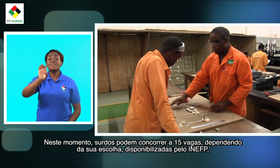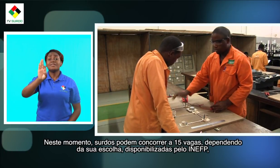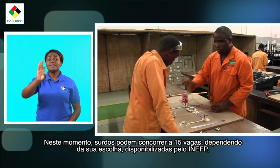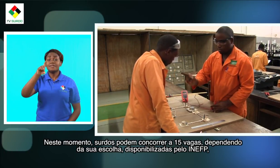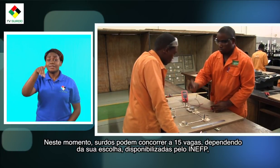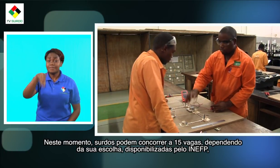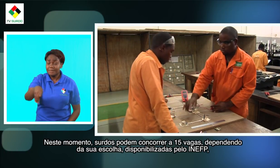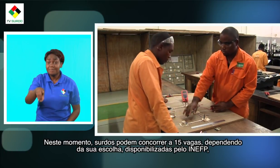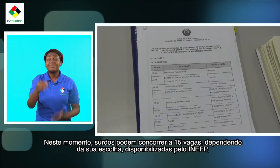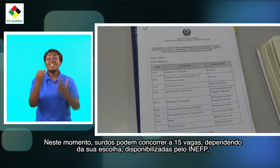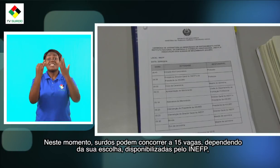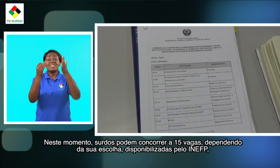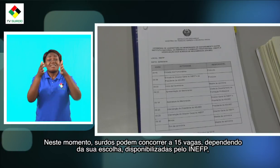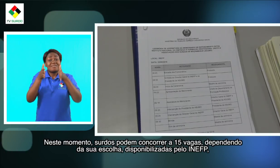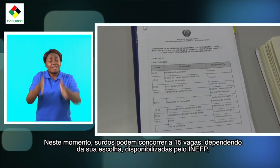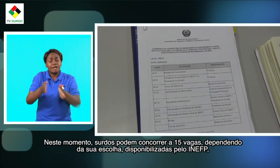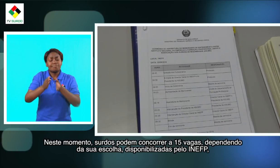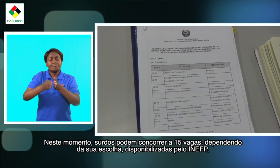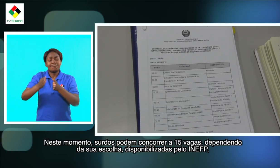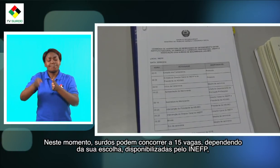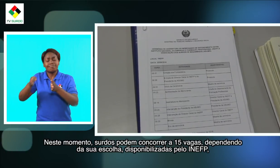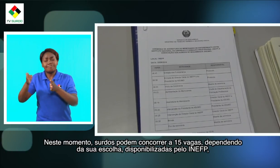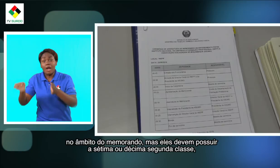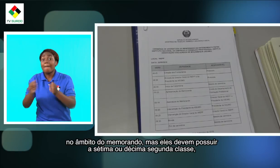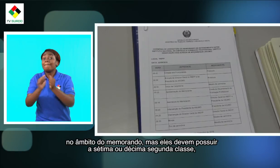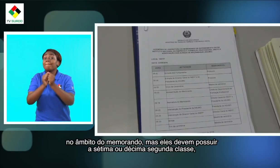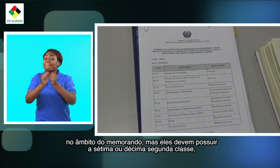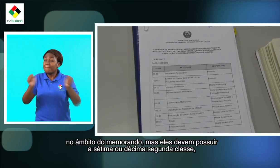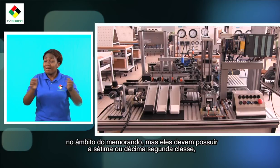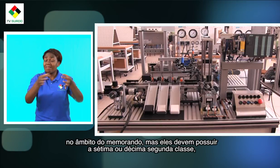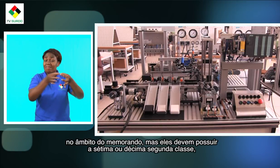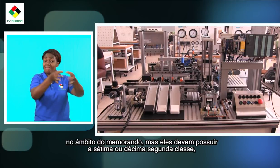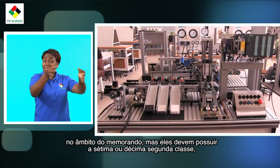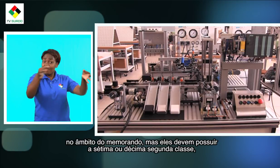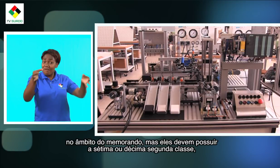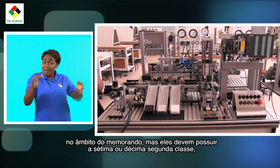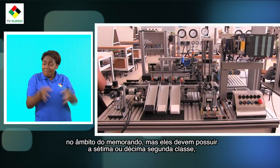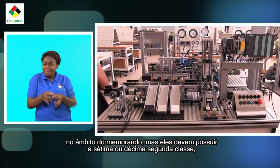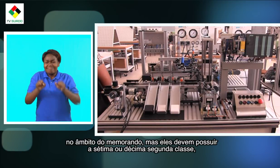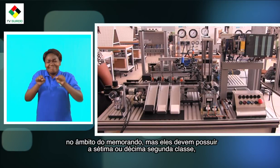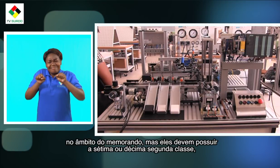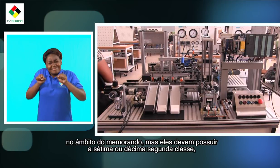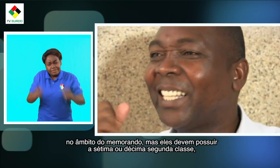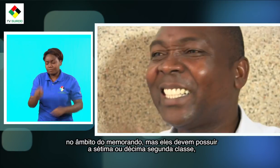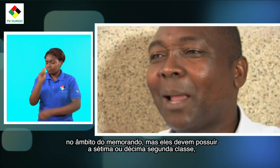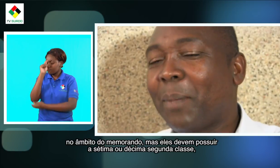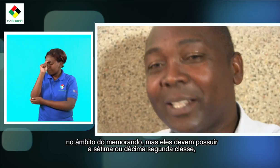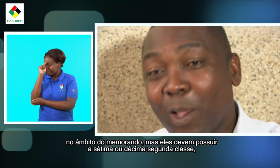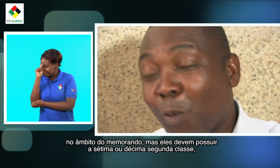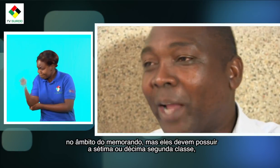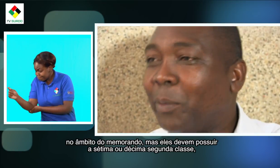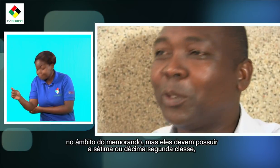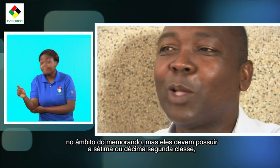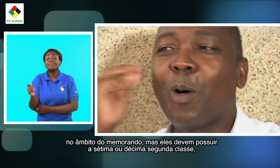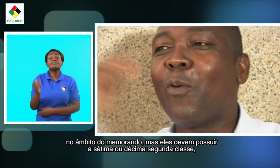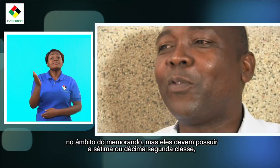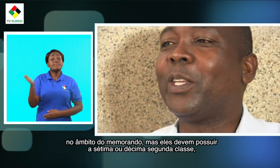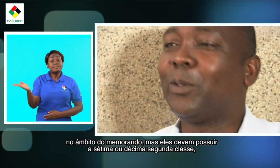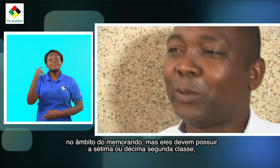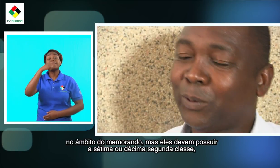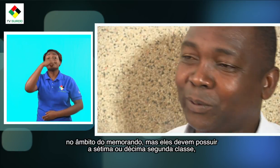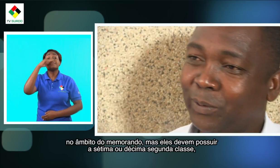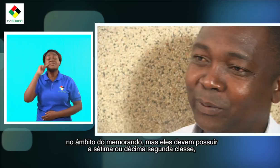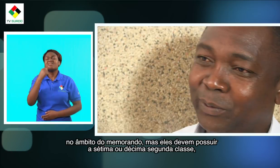É importante ter emprego, mas eles devem possuir a 7ª ou a